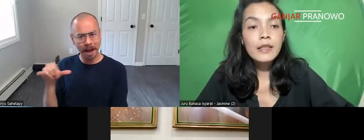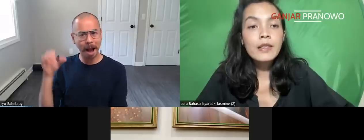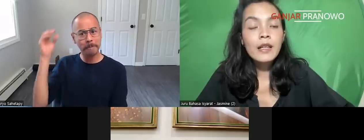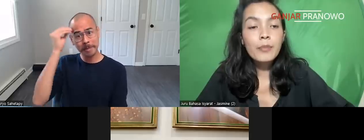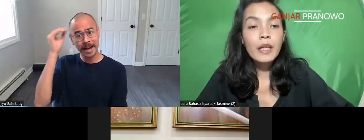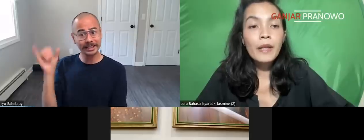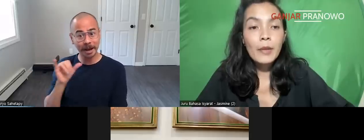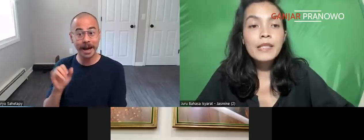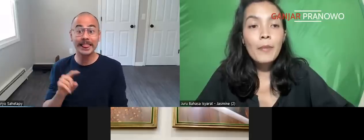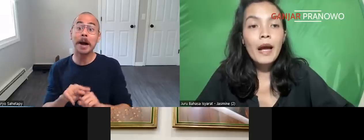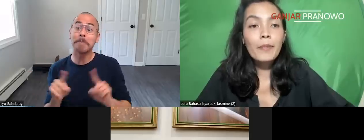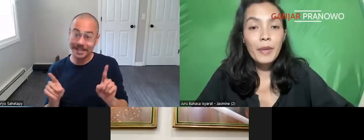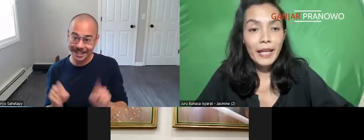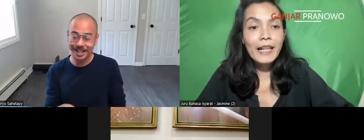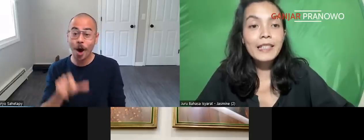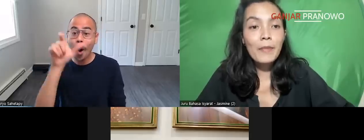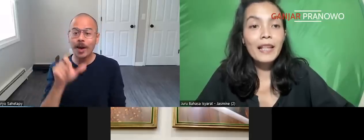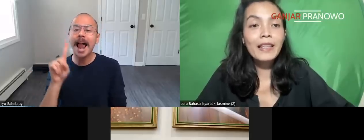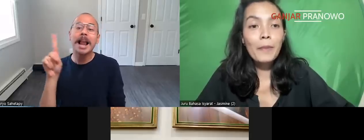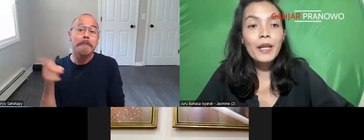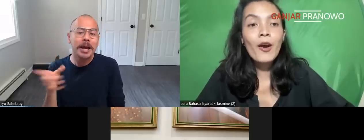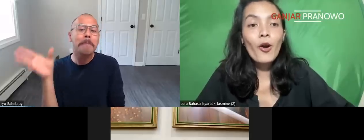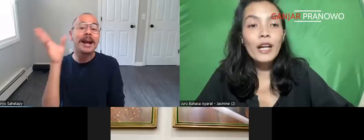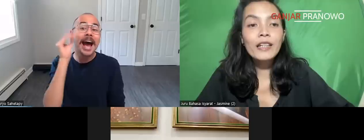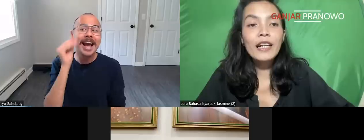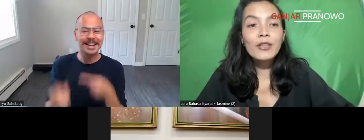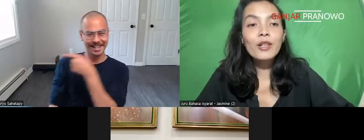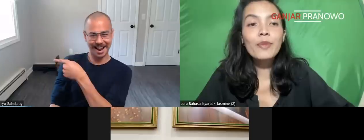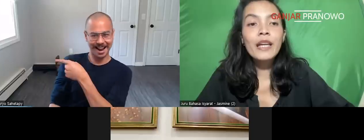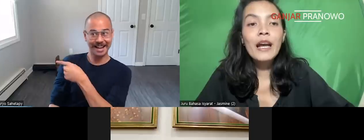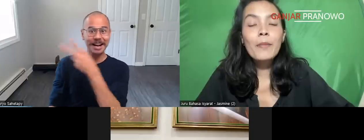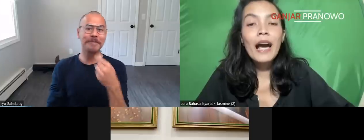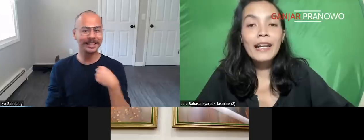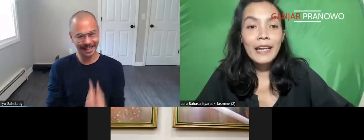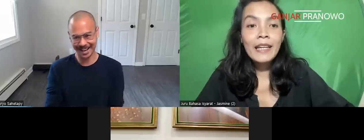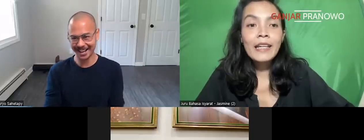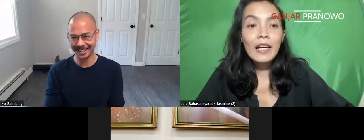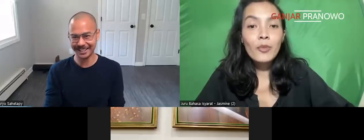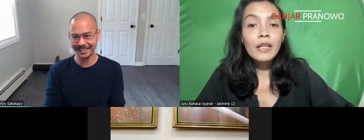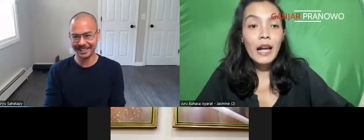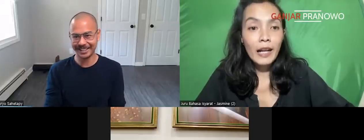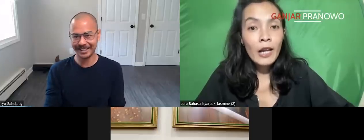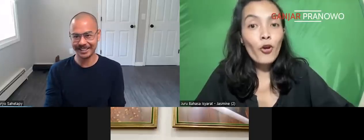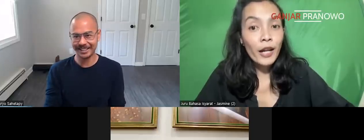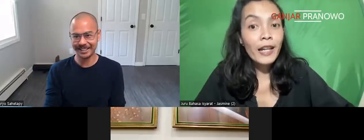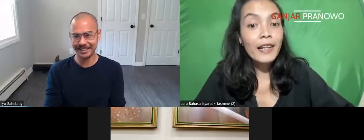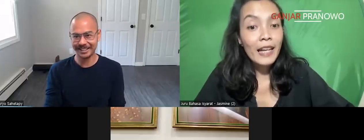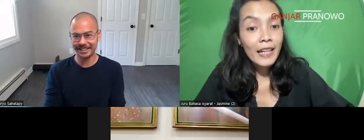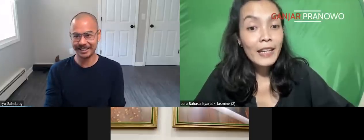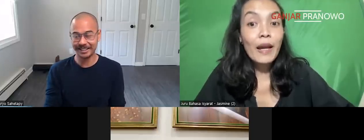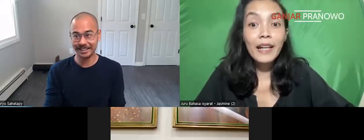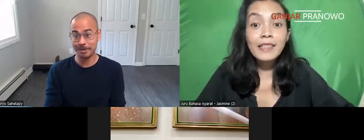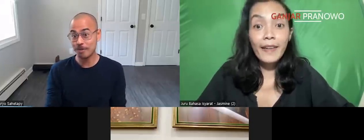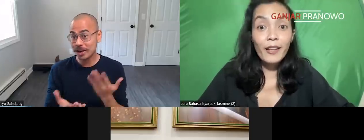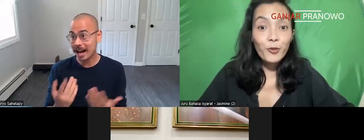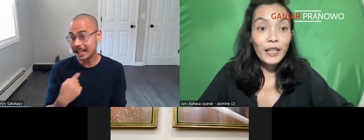sebetulnya pendapat kami sama pemikirannya sama tetapi orang dengar itu lebih menghargai atau mendengarkan orang yang dengar